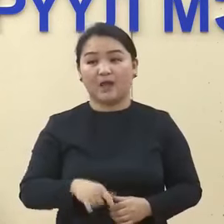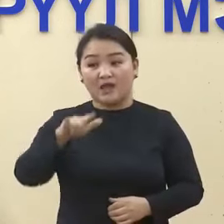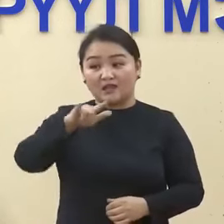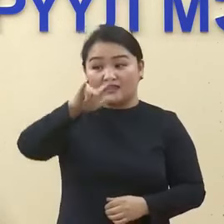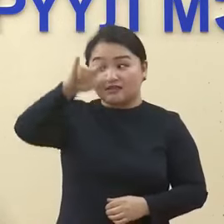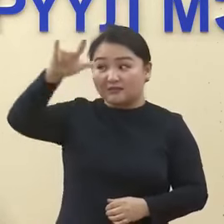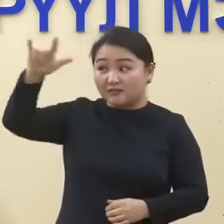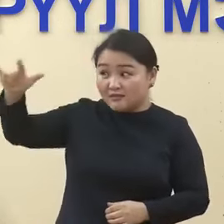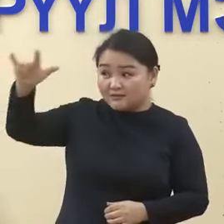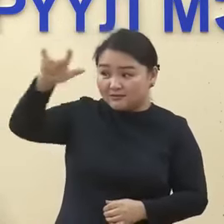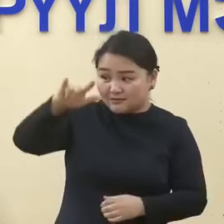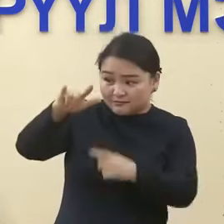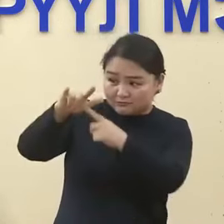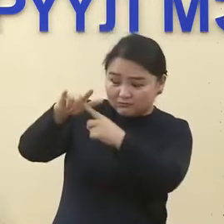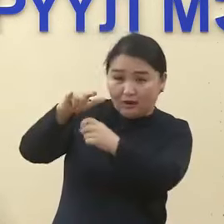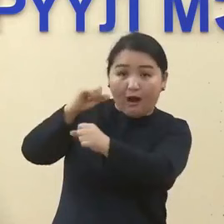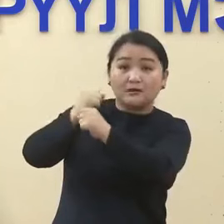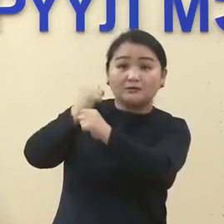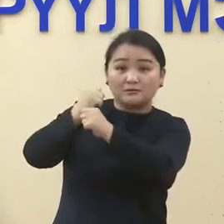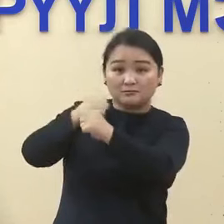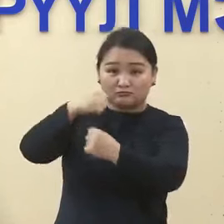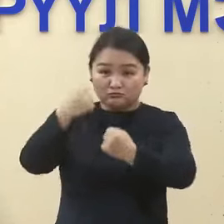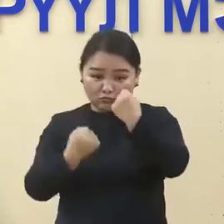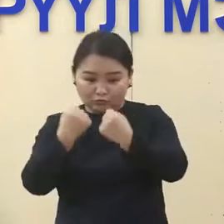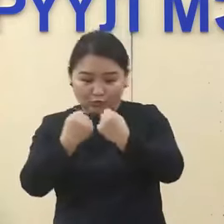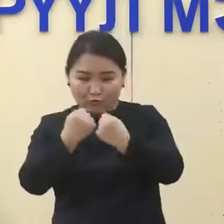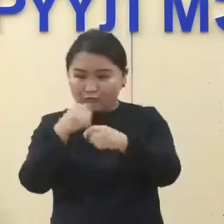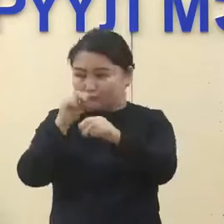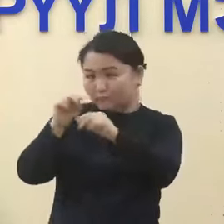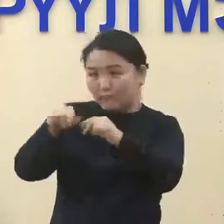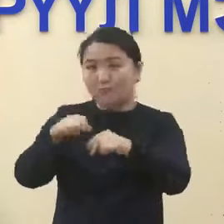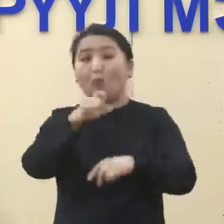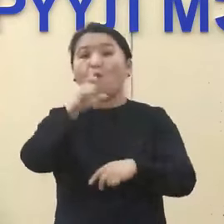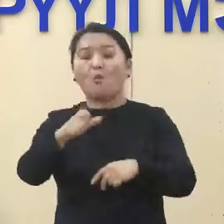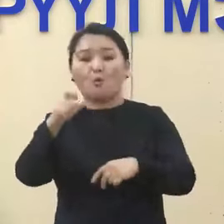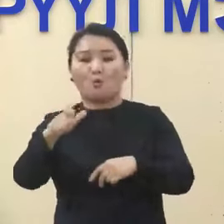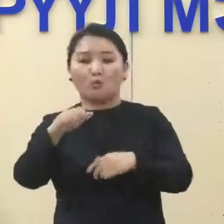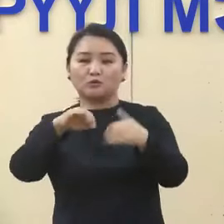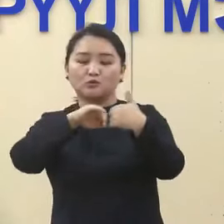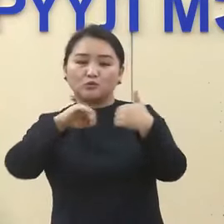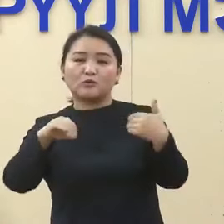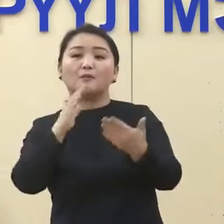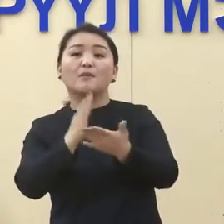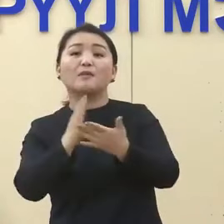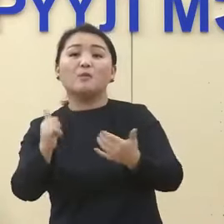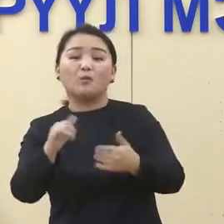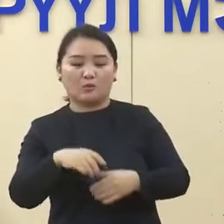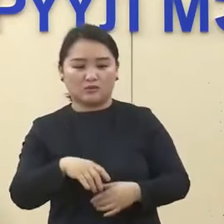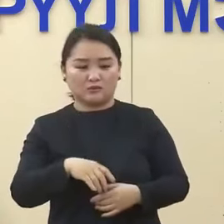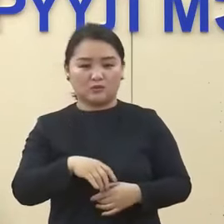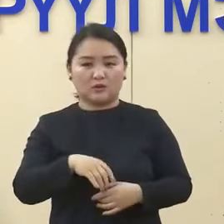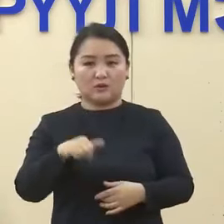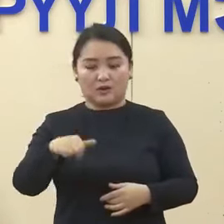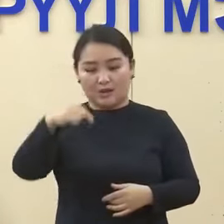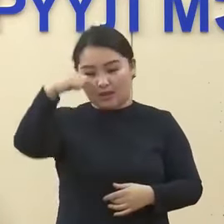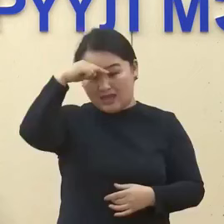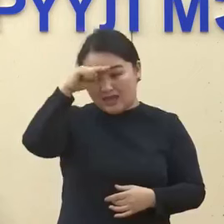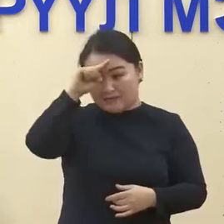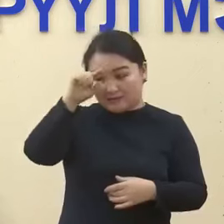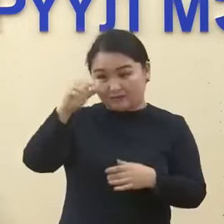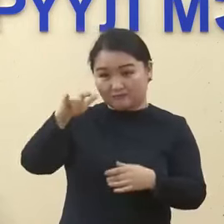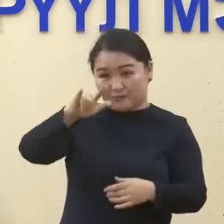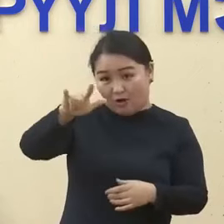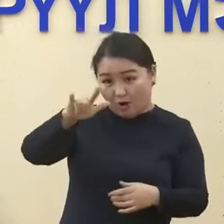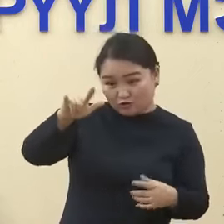Нисхвагийн гишүүд одоо нөгөө манай эрүүл ахуй хяналтын байцаагч нар, халдвартын эмч нар тэр хүмүүсийг бол бид нар 21